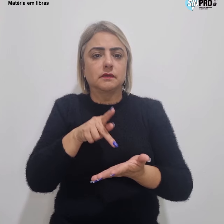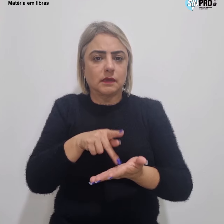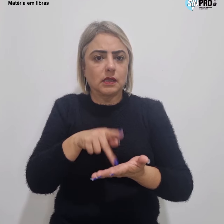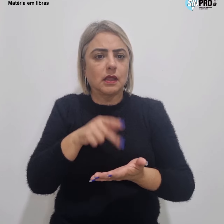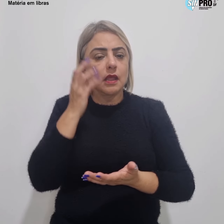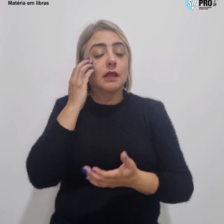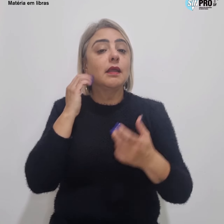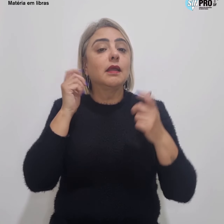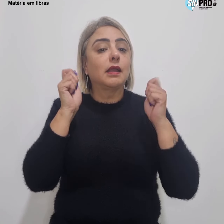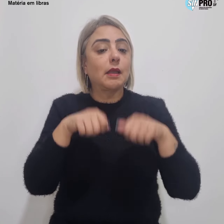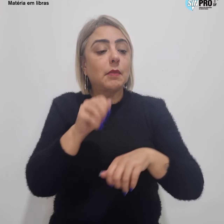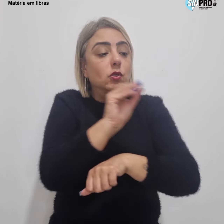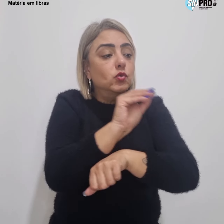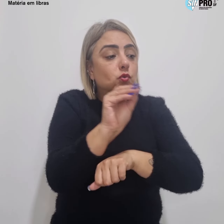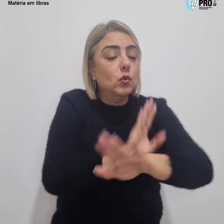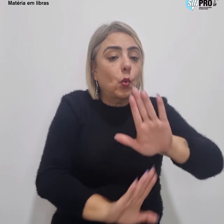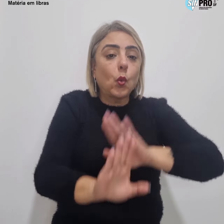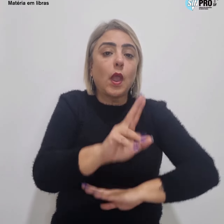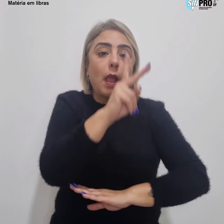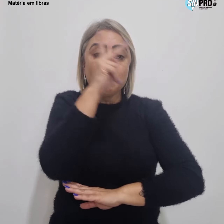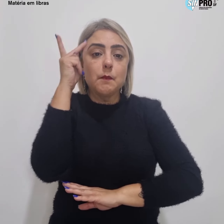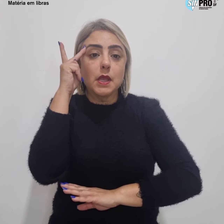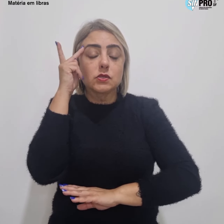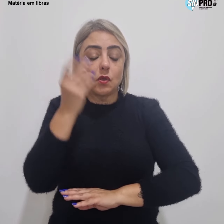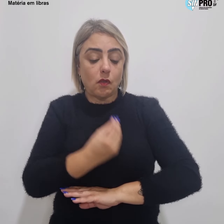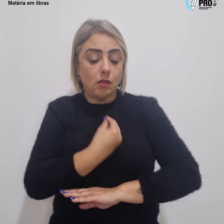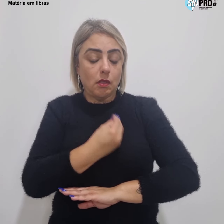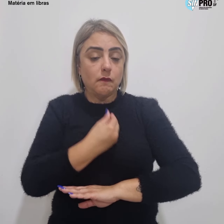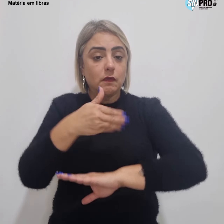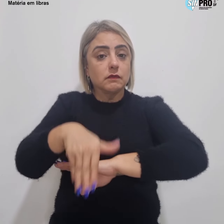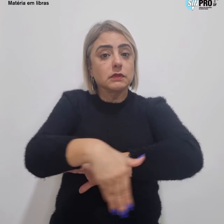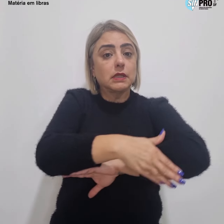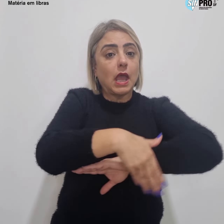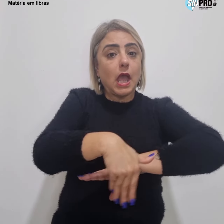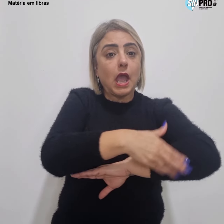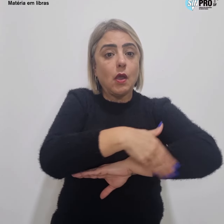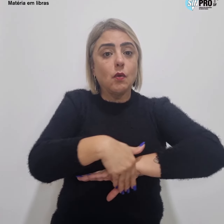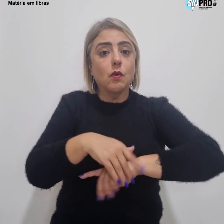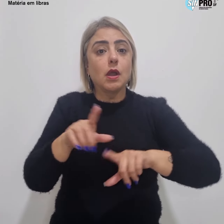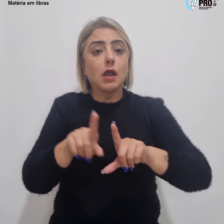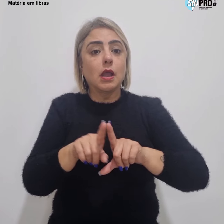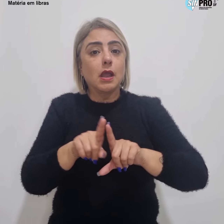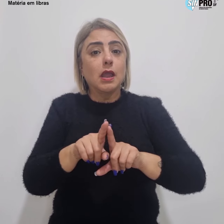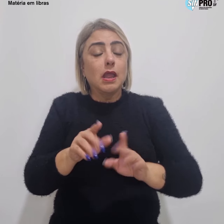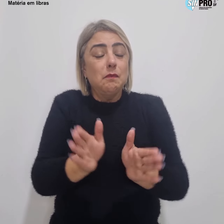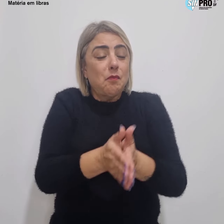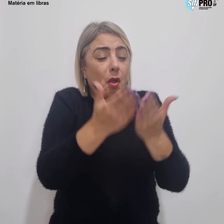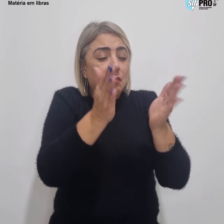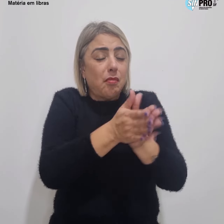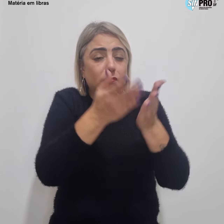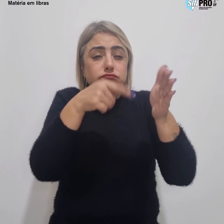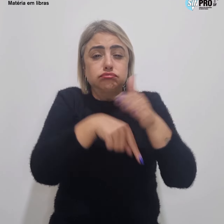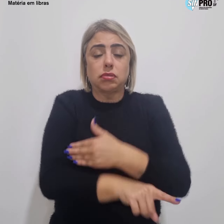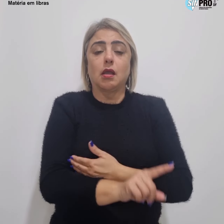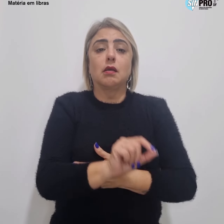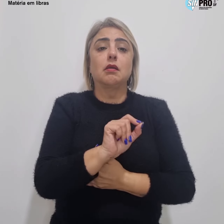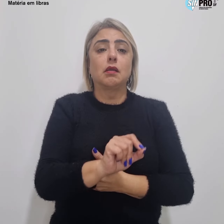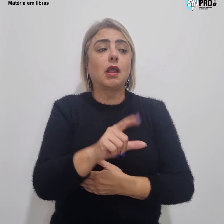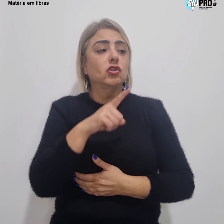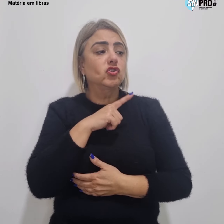de cuidar das pessoas em situação de rua e na extrema pobreza. Estivemos na